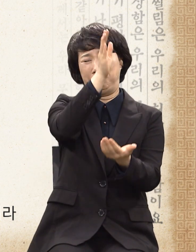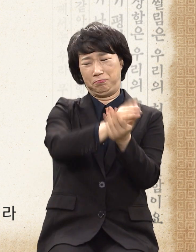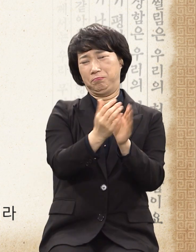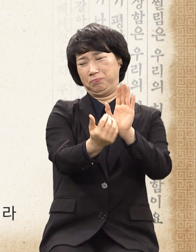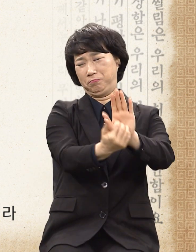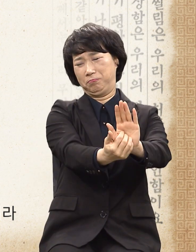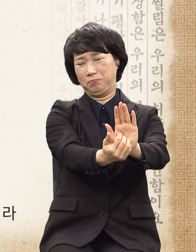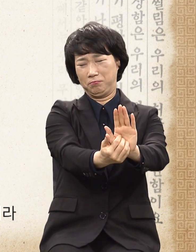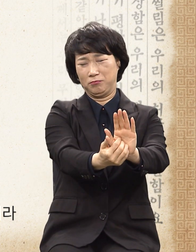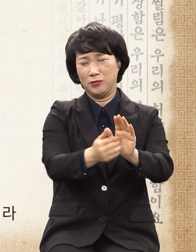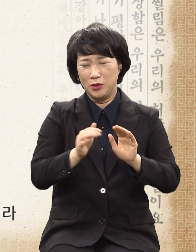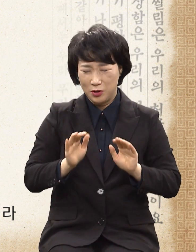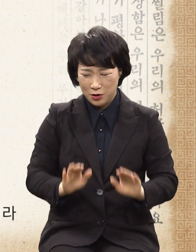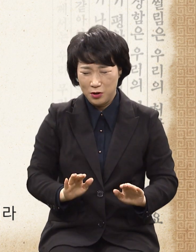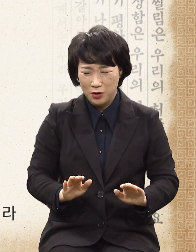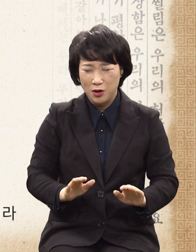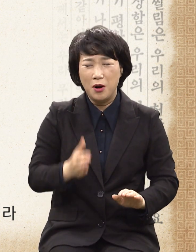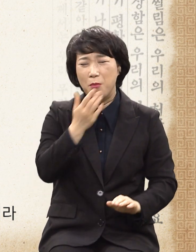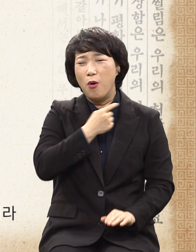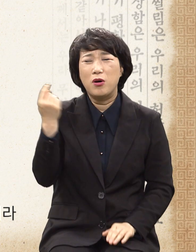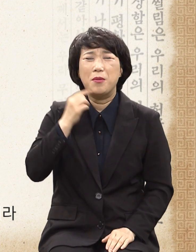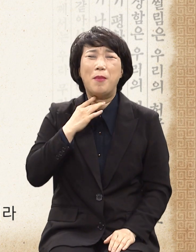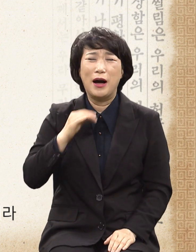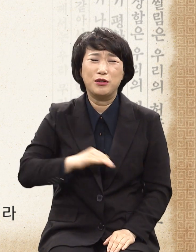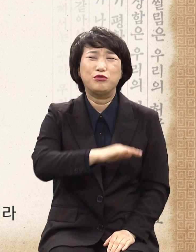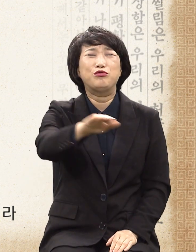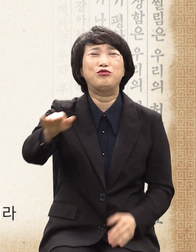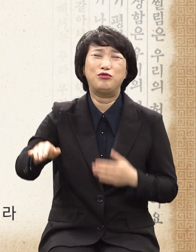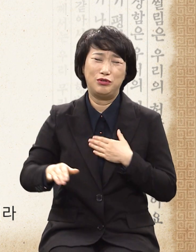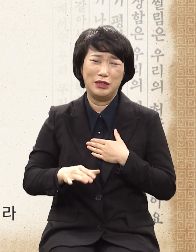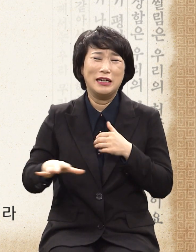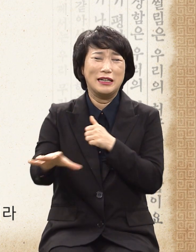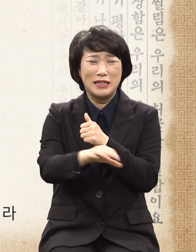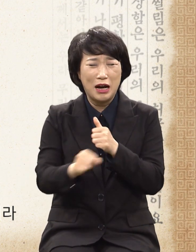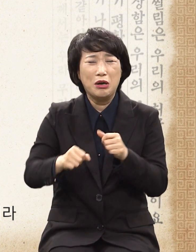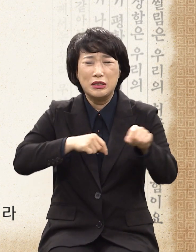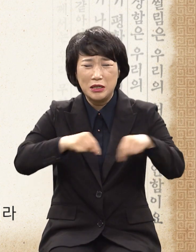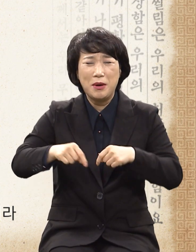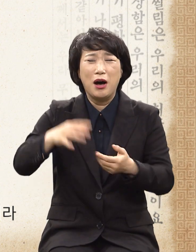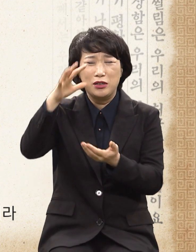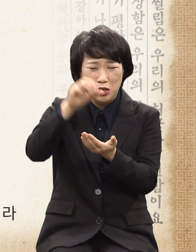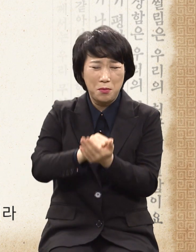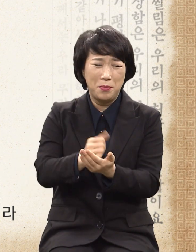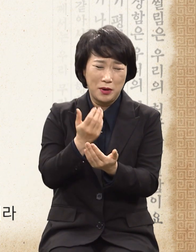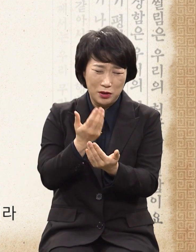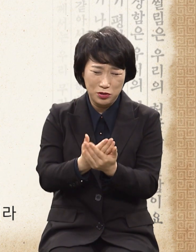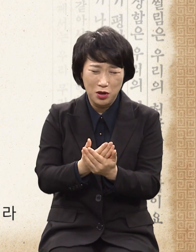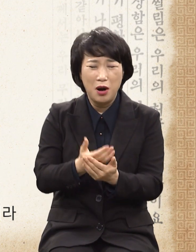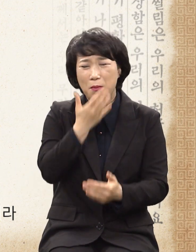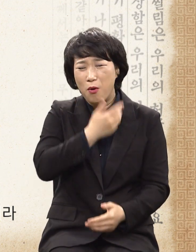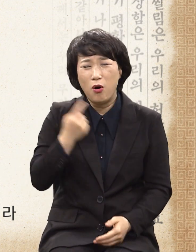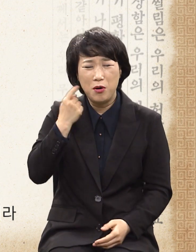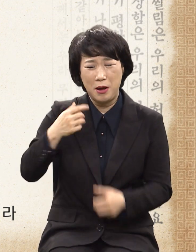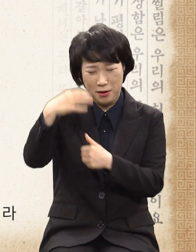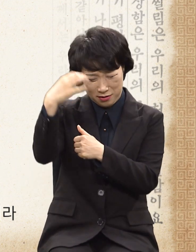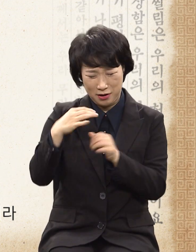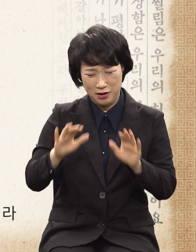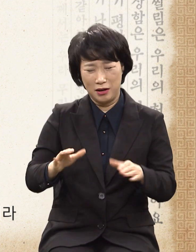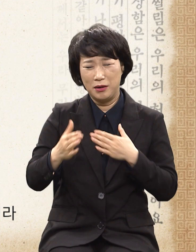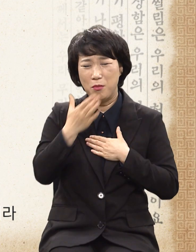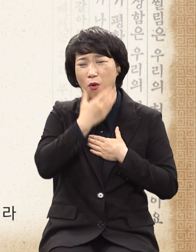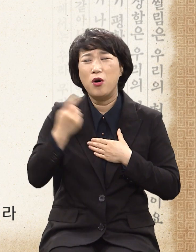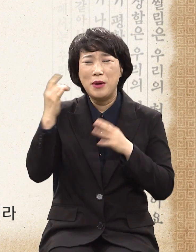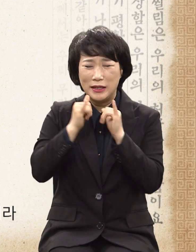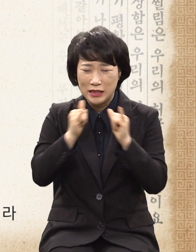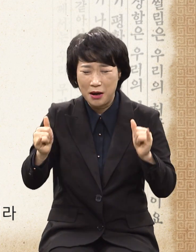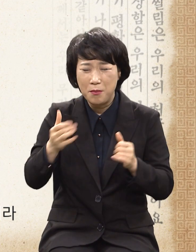하옵시고 오늘 복음만 저들을 장악하시고 지배하시고 정복하시고 복음에 압도되어 복음의